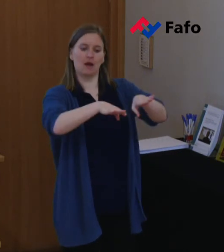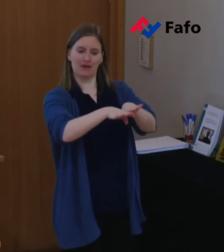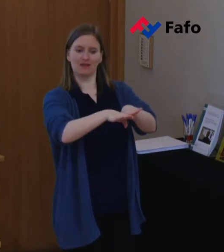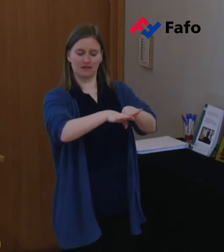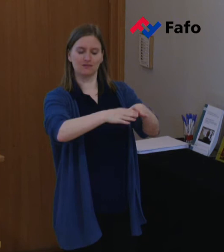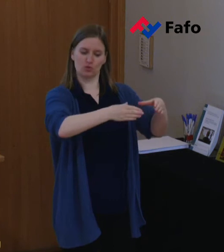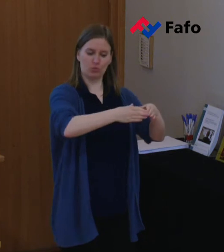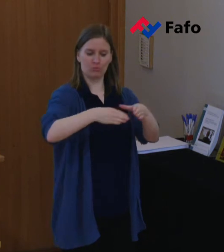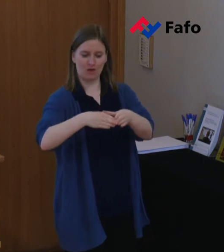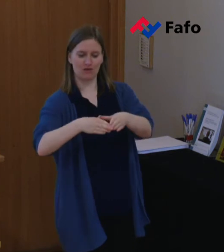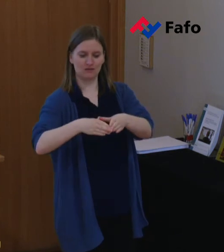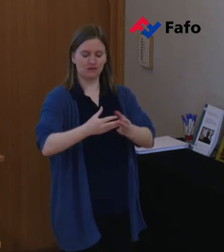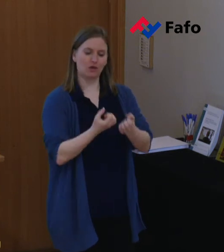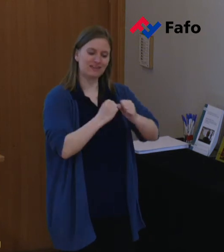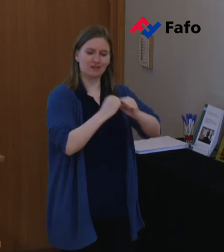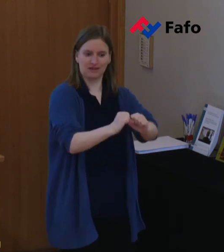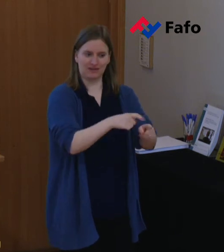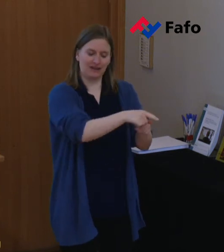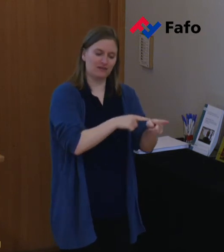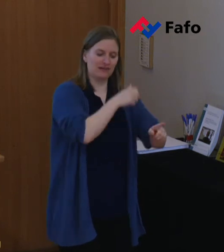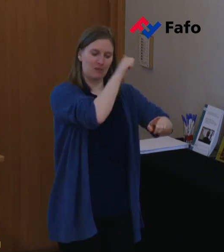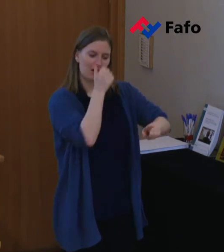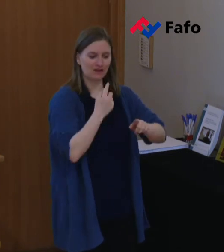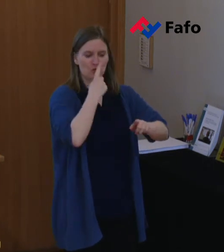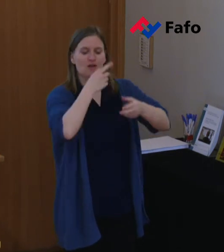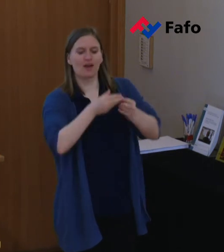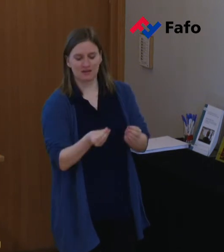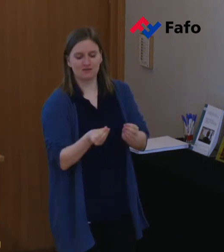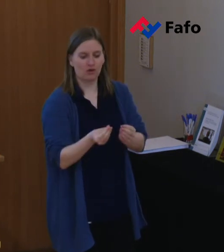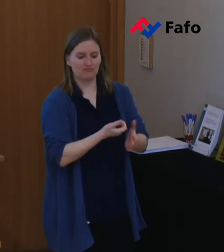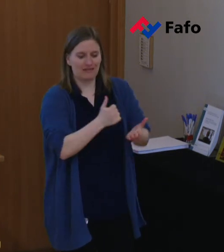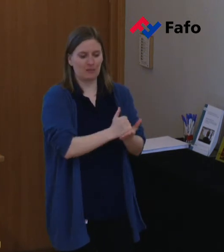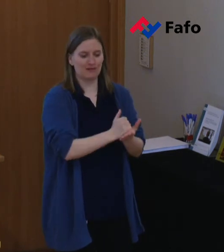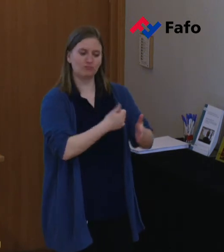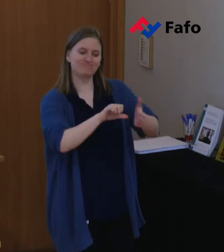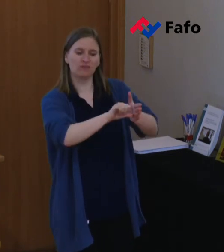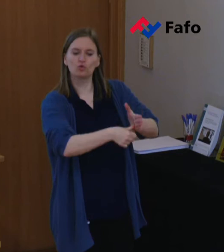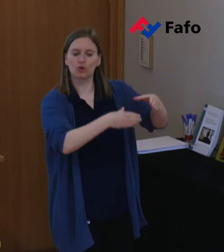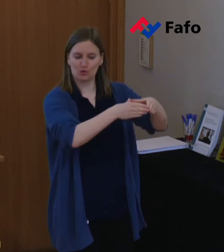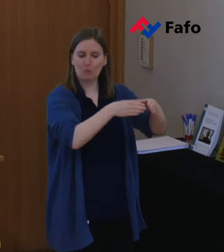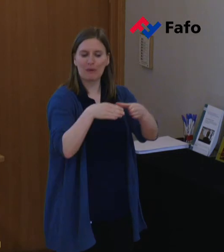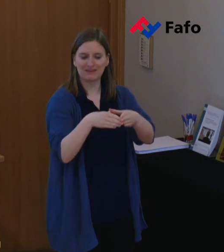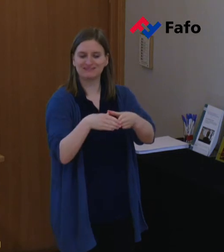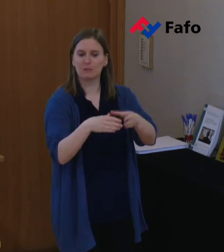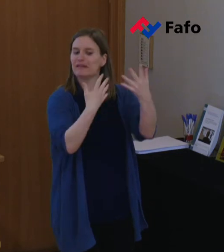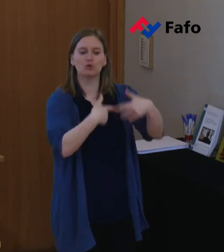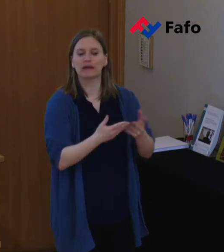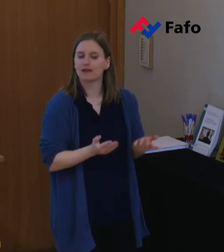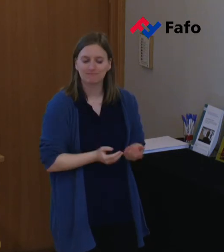sammenligningsgruppe. Det var også tatt noen initiativer innledningsvis i både Bergen og Sandnes for å etablere såkalte kontrollgrupper. Det har ikke